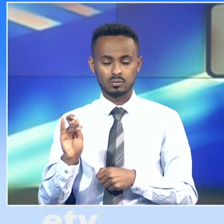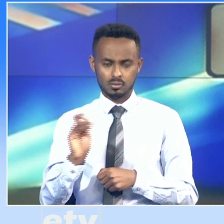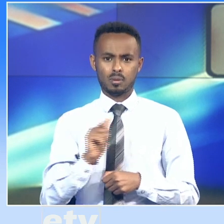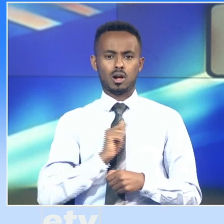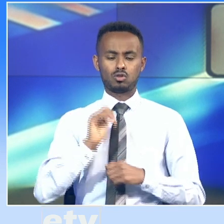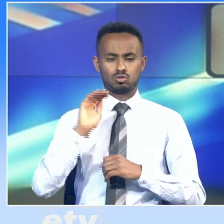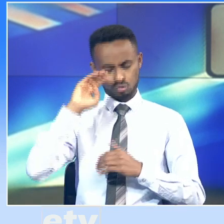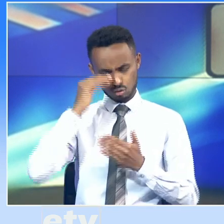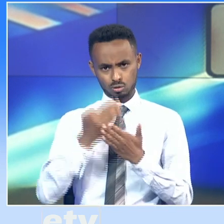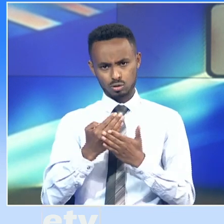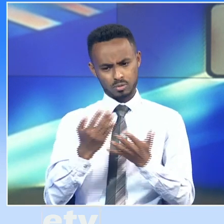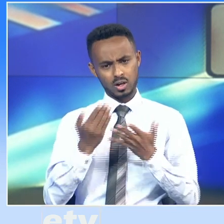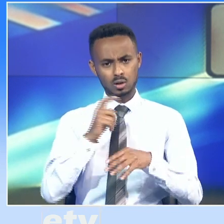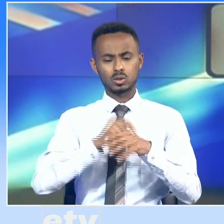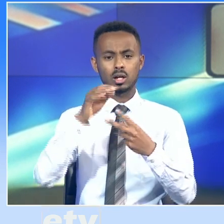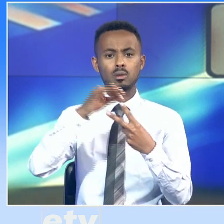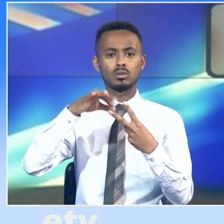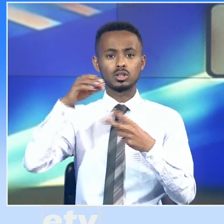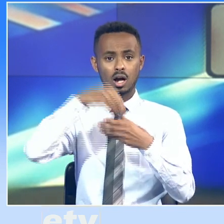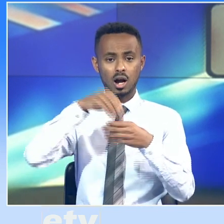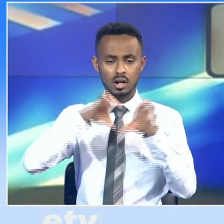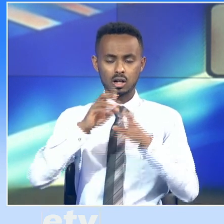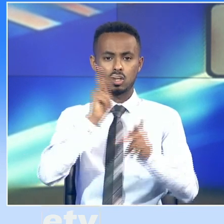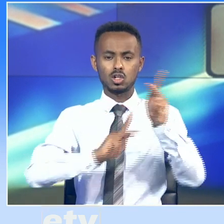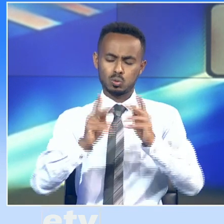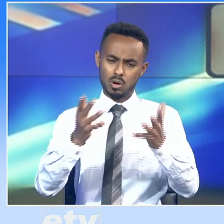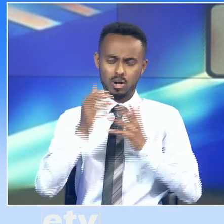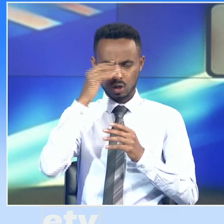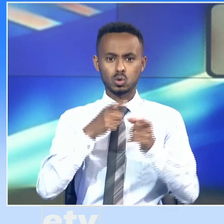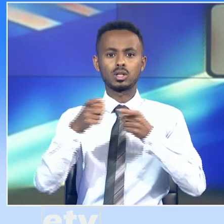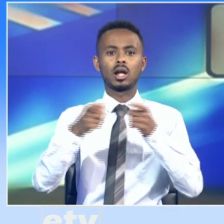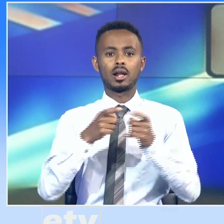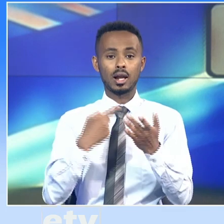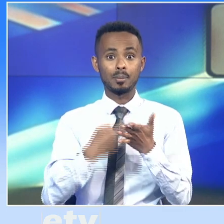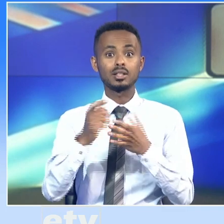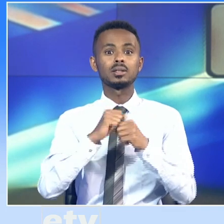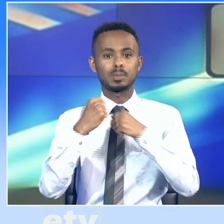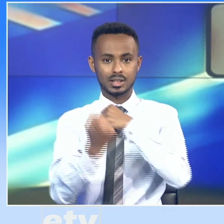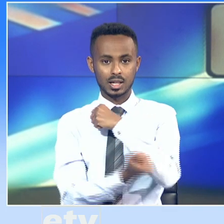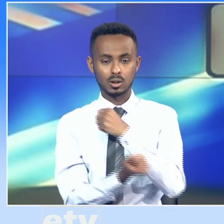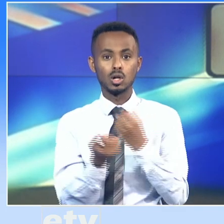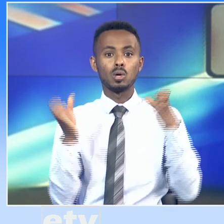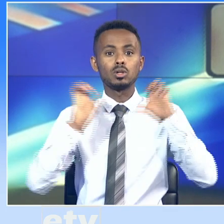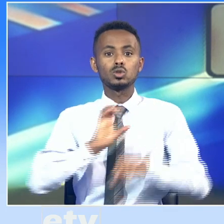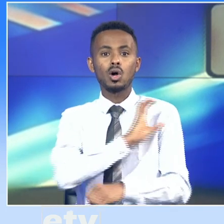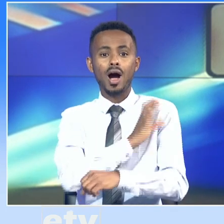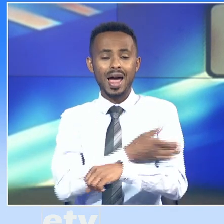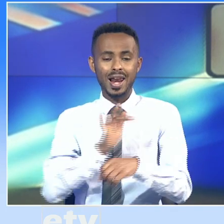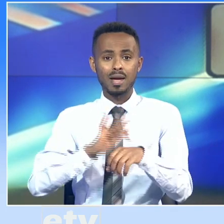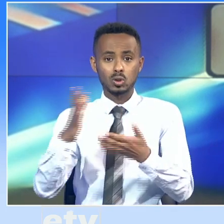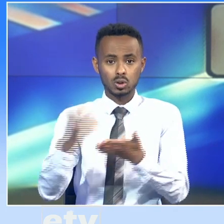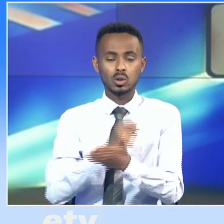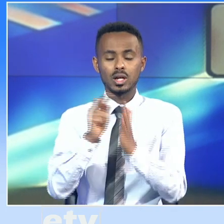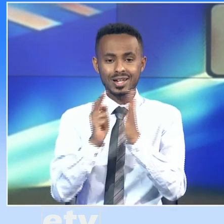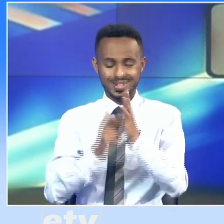በራሱ ልጆች ባጠረ ጊዜ ምርጫ አካሂደን ህዝቡ በፈለገው ሰው ይተዳደራል። በዚህ መሰረትም በጁንታው ኃይል ላይ በተወሰደው